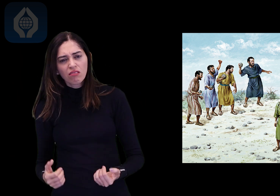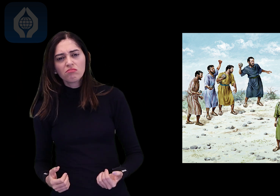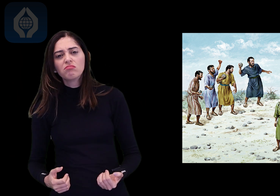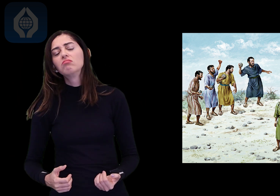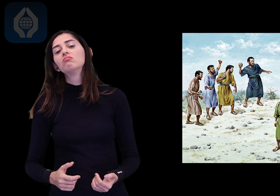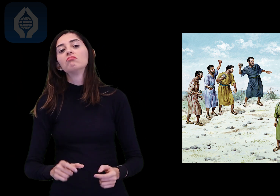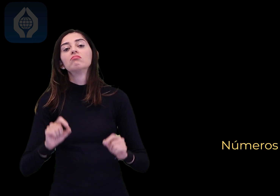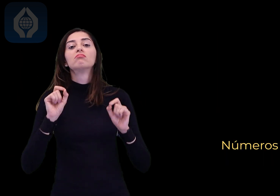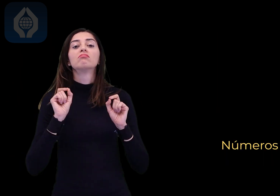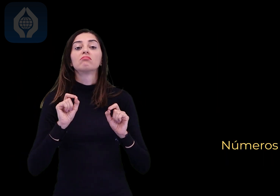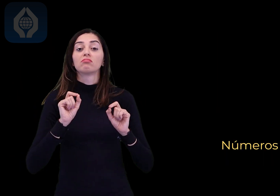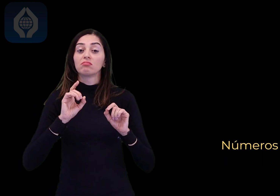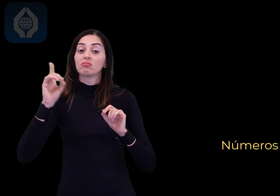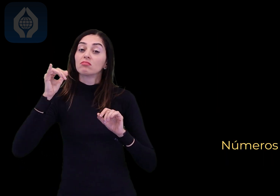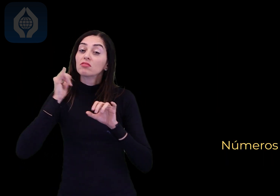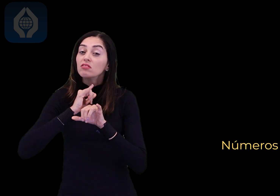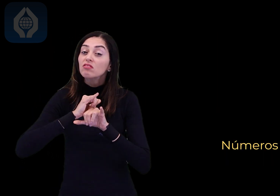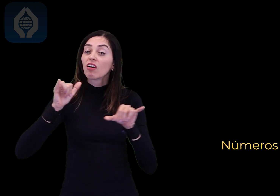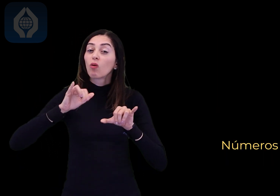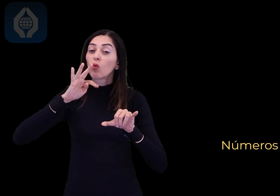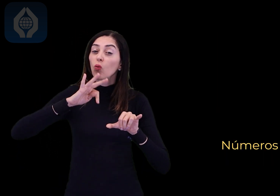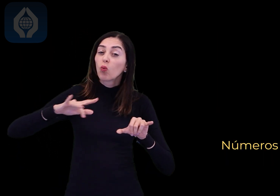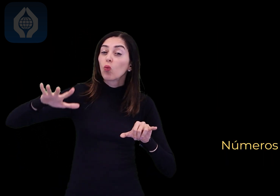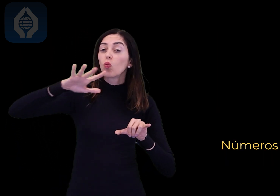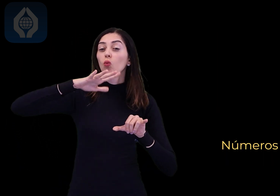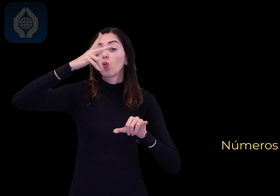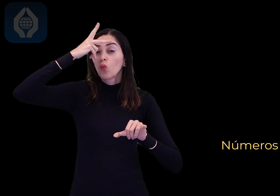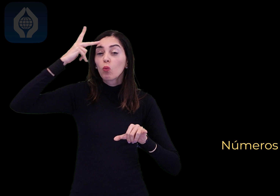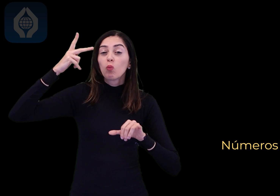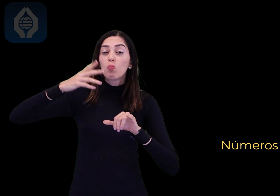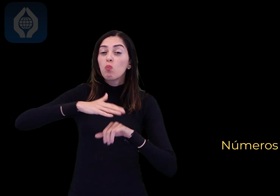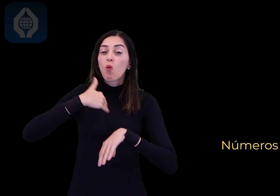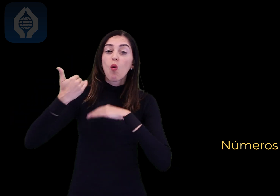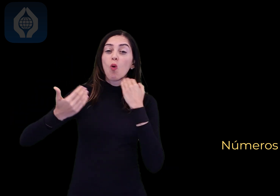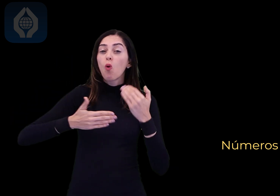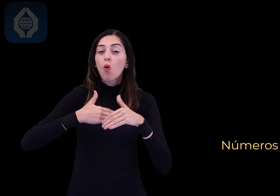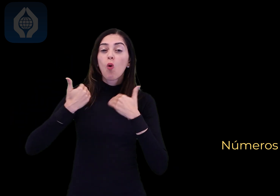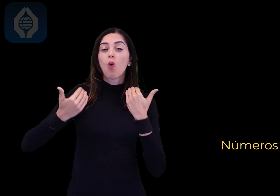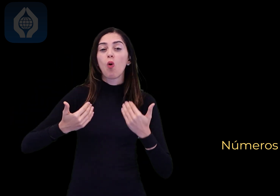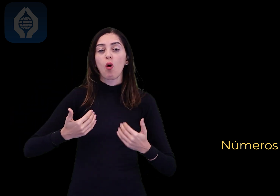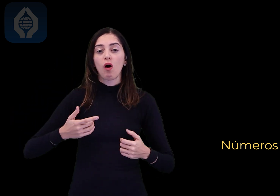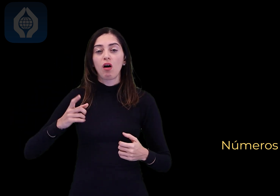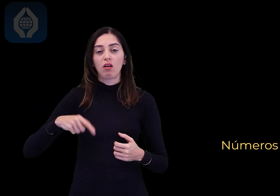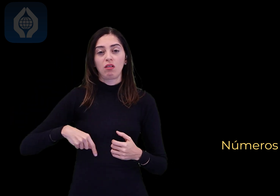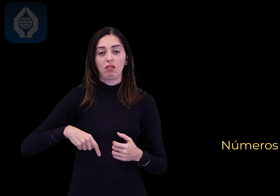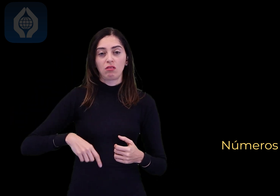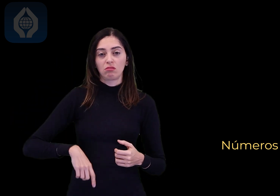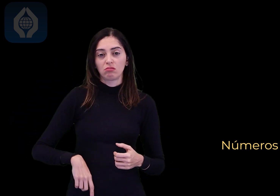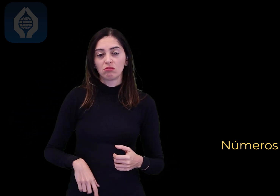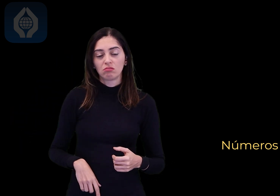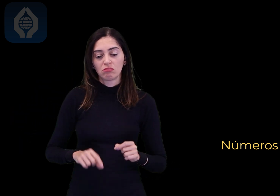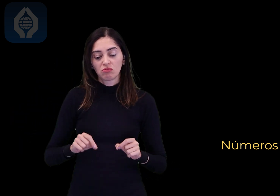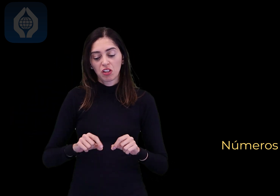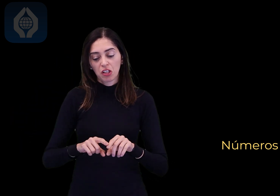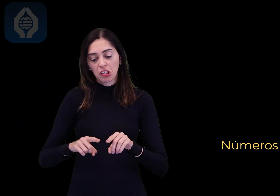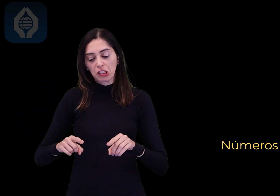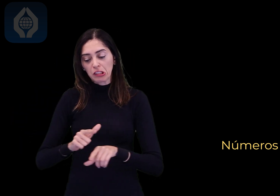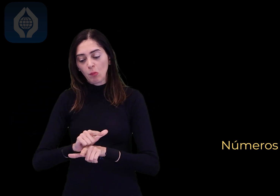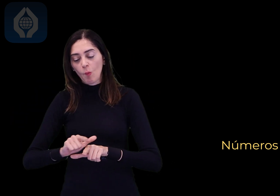mentiroso. F. Deus disse a eles que todos morreriam no exército. O Senhor estava muito irado com os israelitas. Em